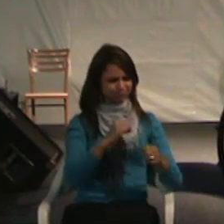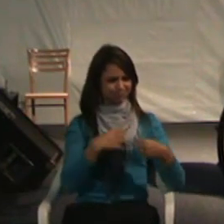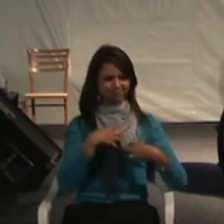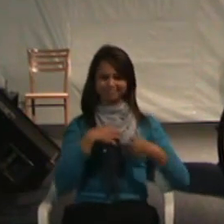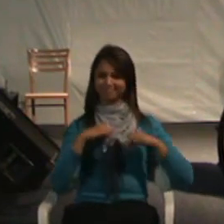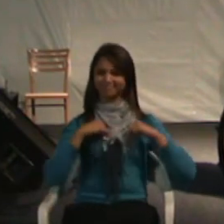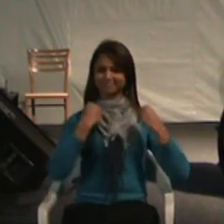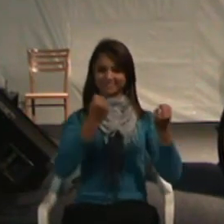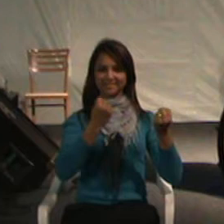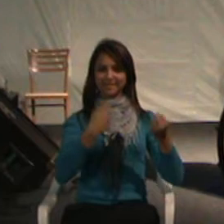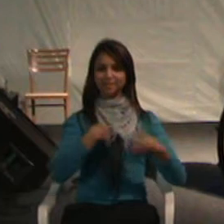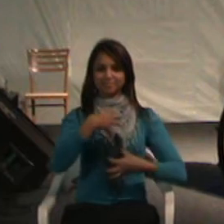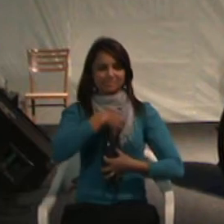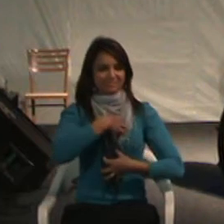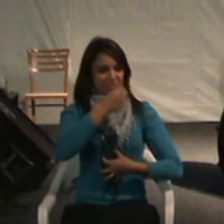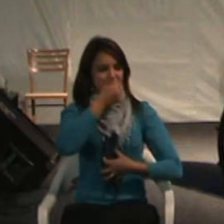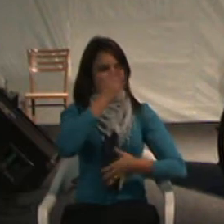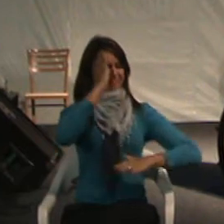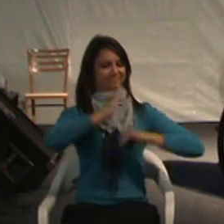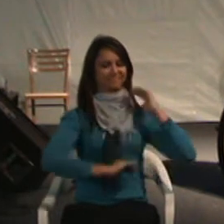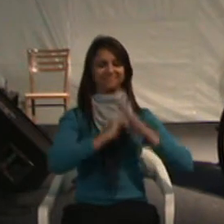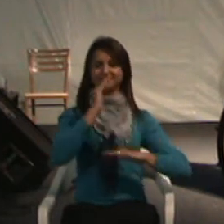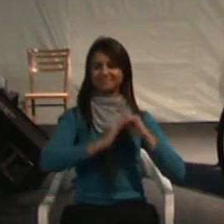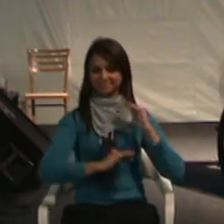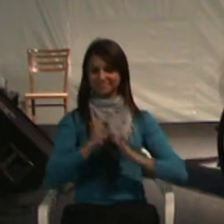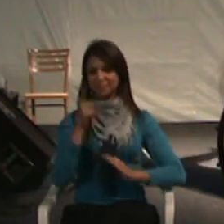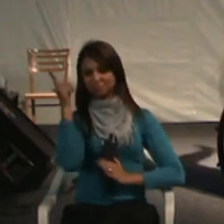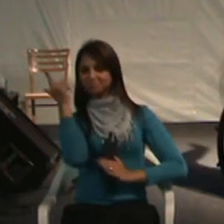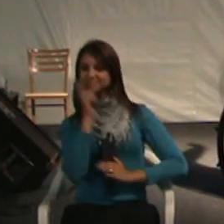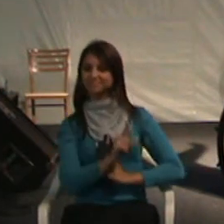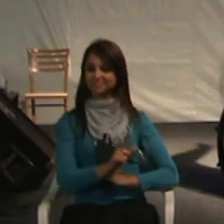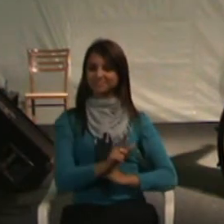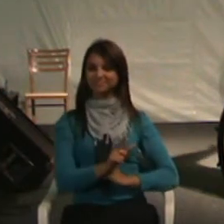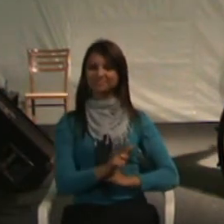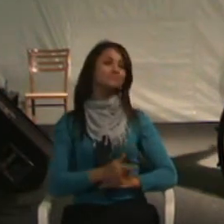momento em que nos sentimos capazes de fazer isso.